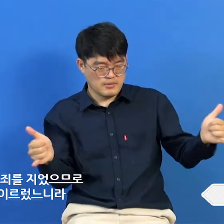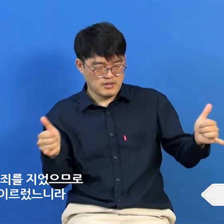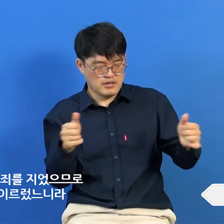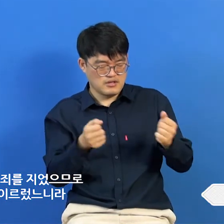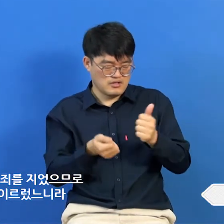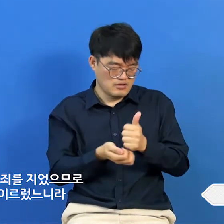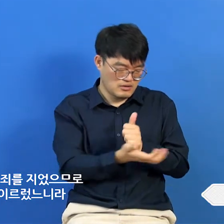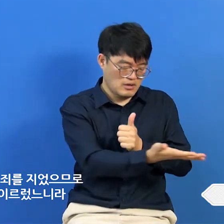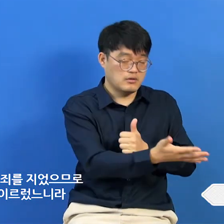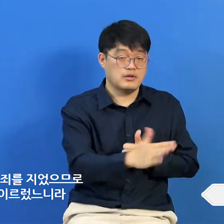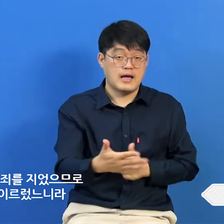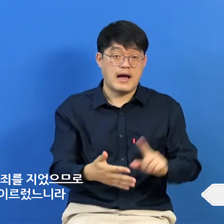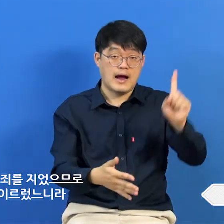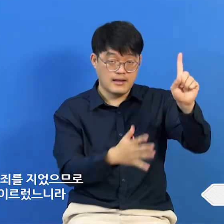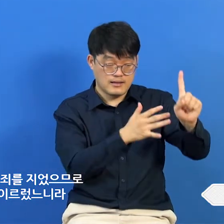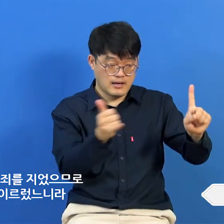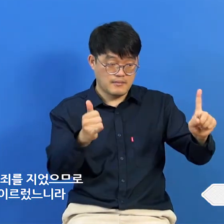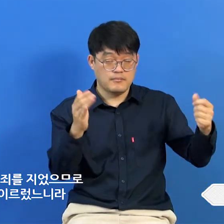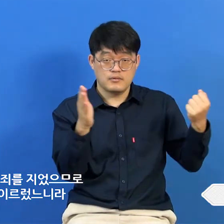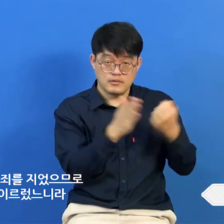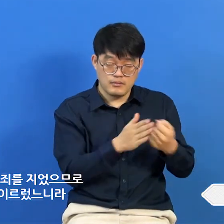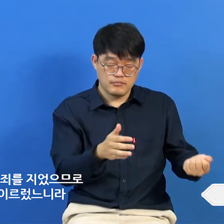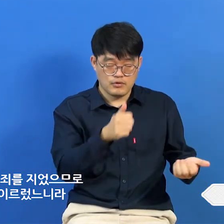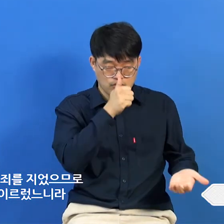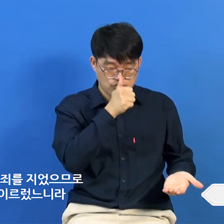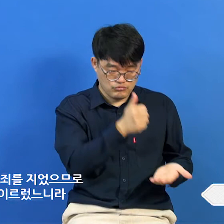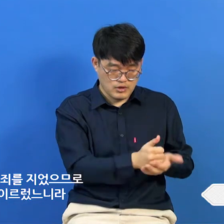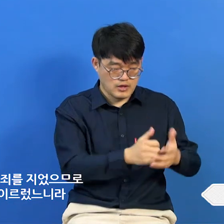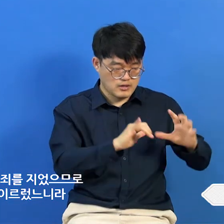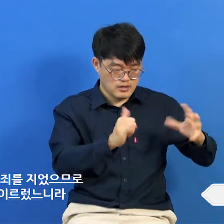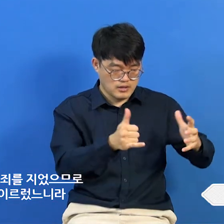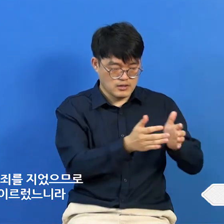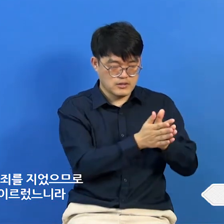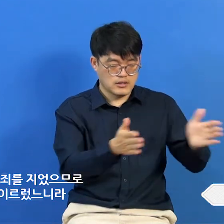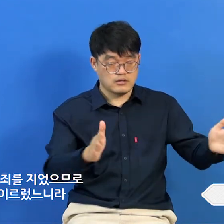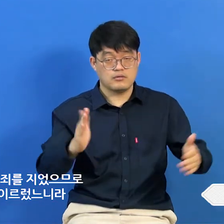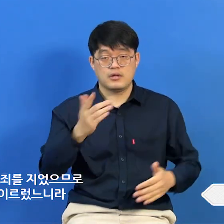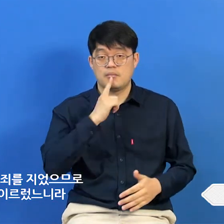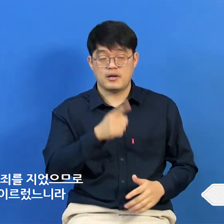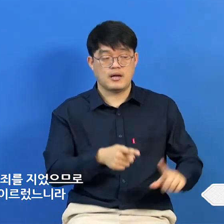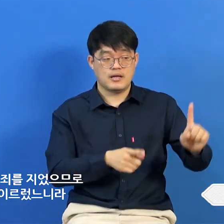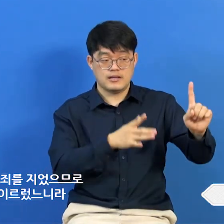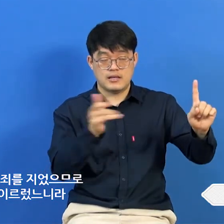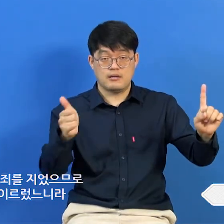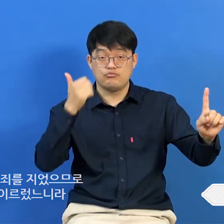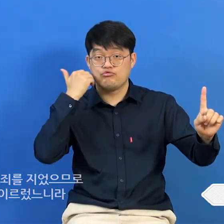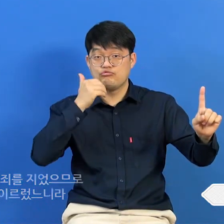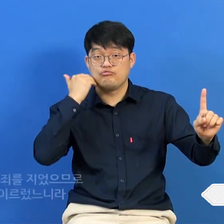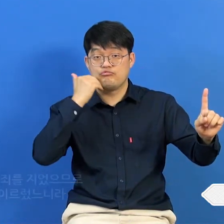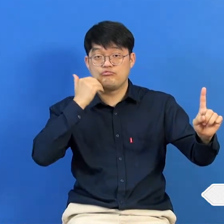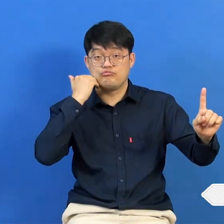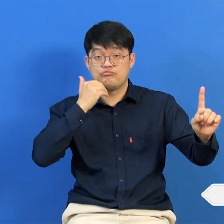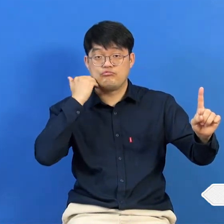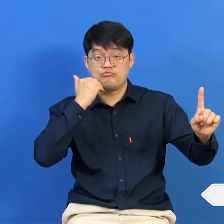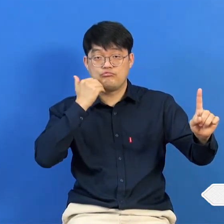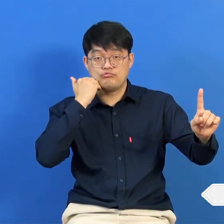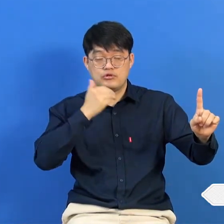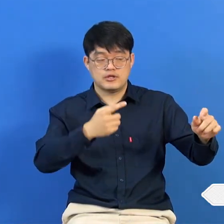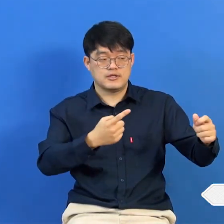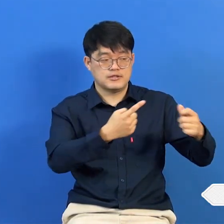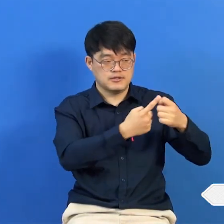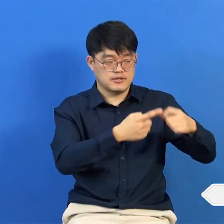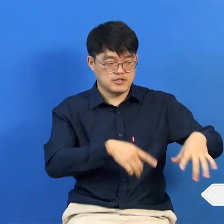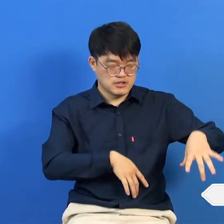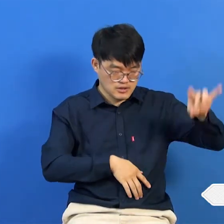사람으로 말미암아 죄가 세상에 들어왔다라고 말합니다. 이 한 사람이 누굴까요? 첫 번